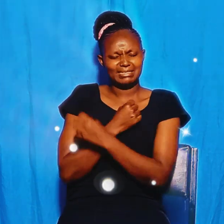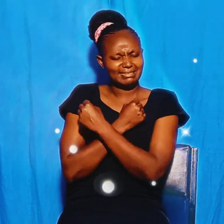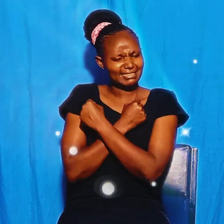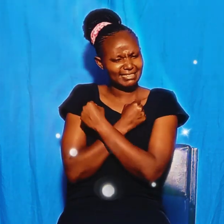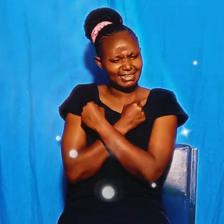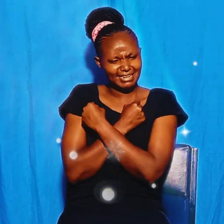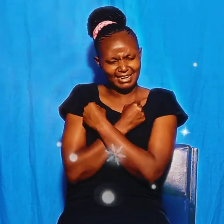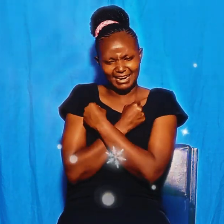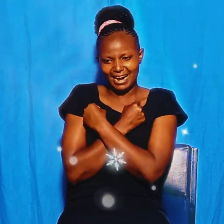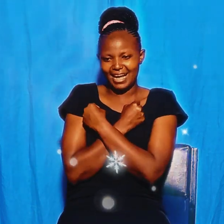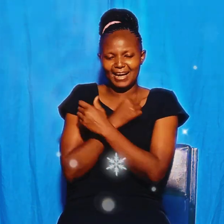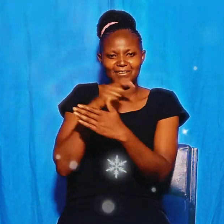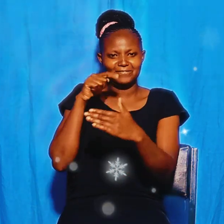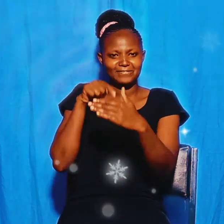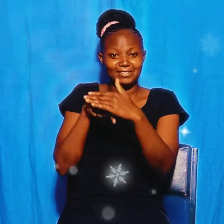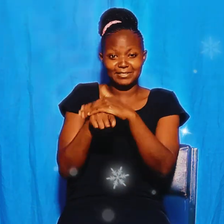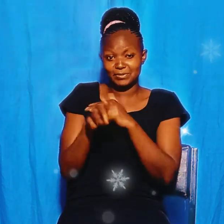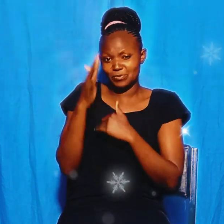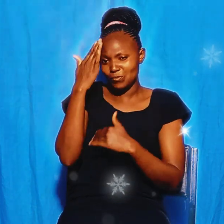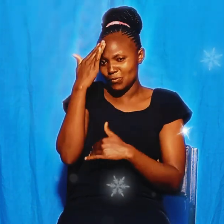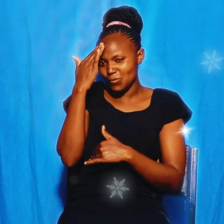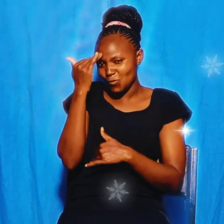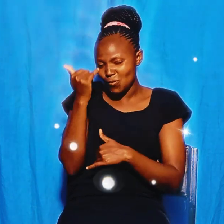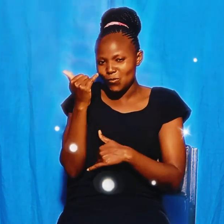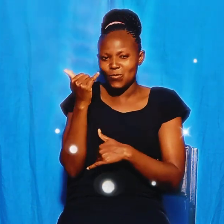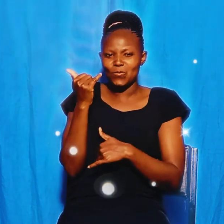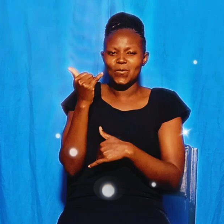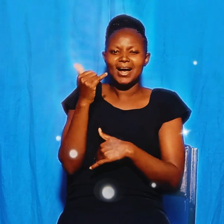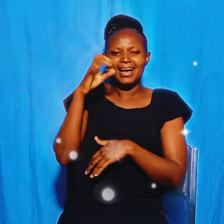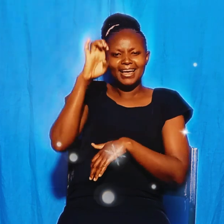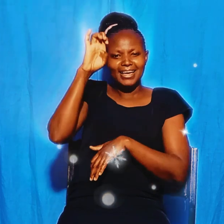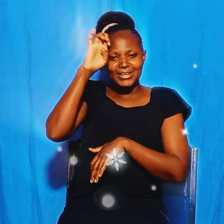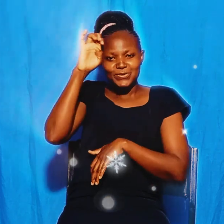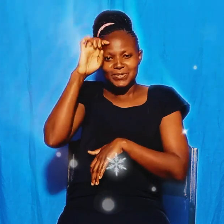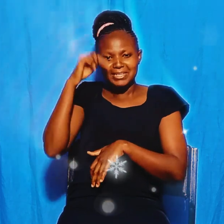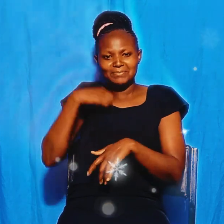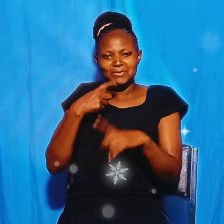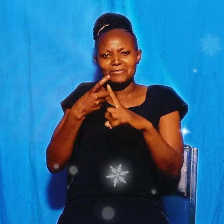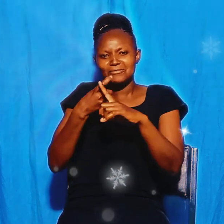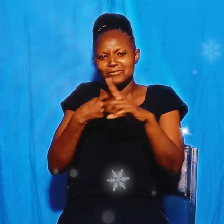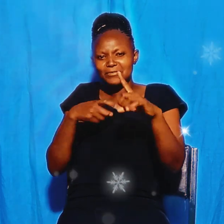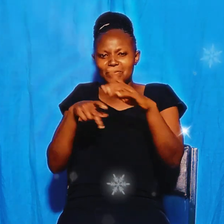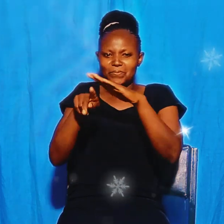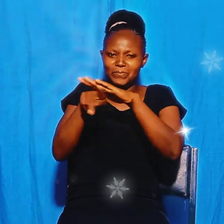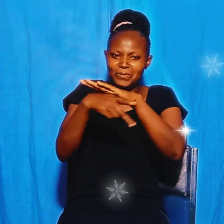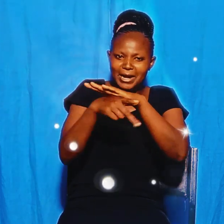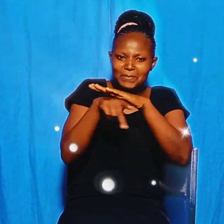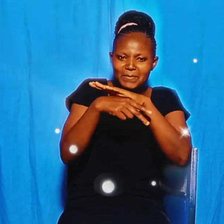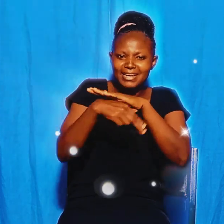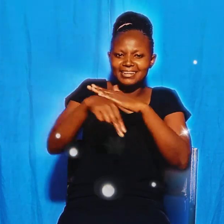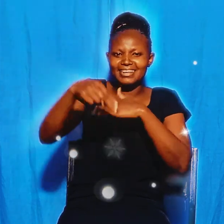Manzo metheche kuma primary high school, college, na yu, meendo undoa university.